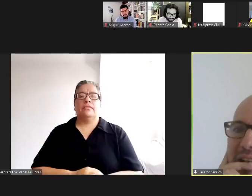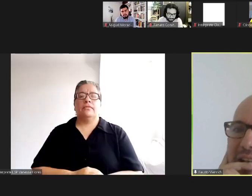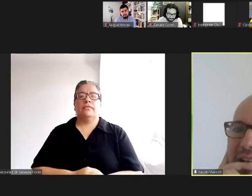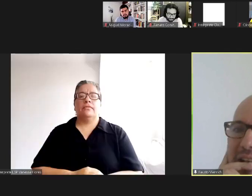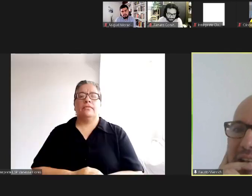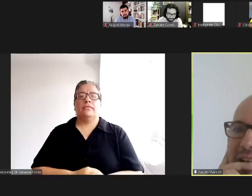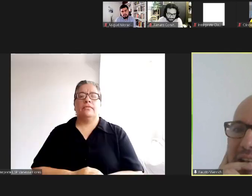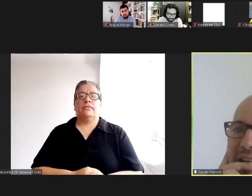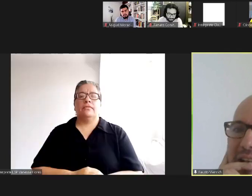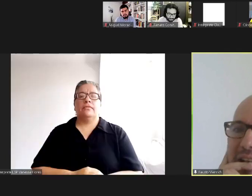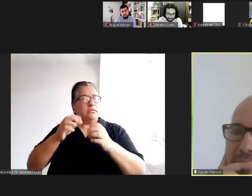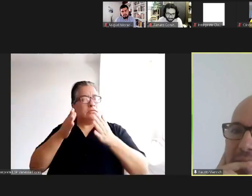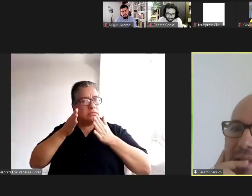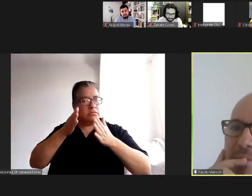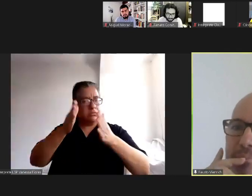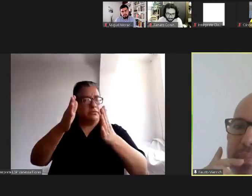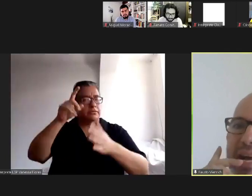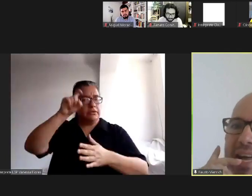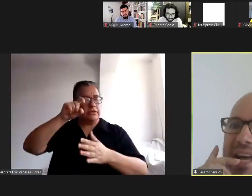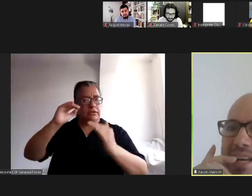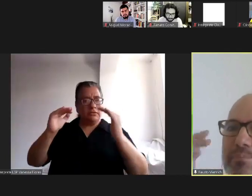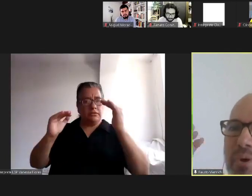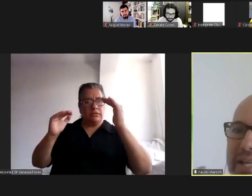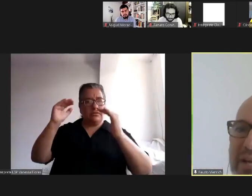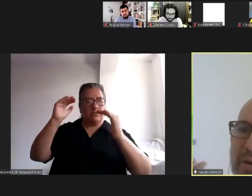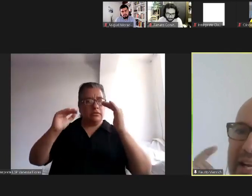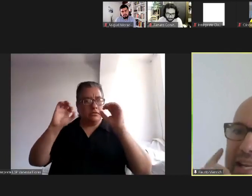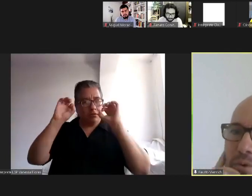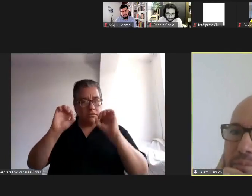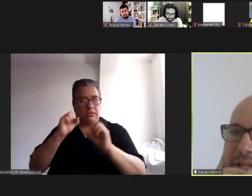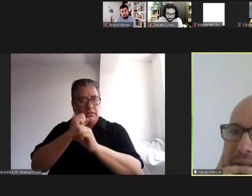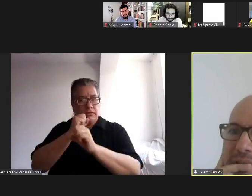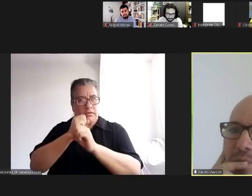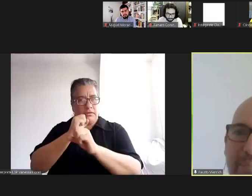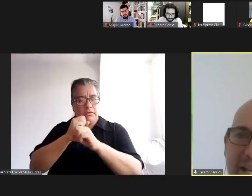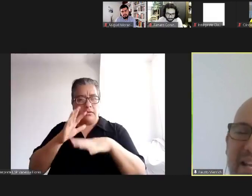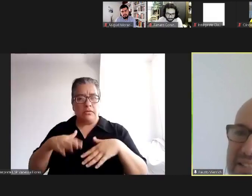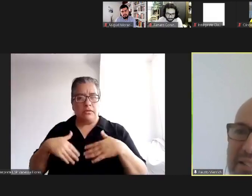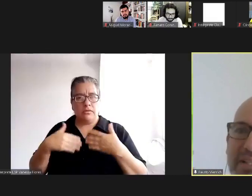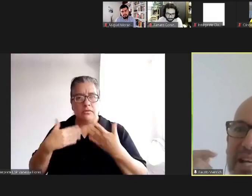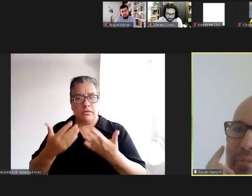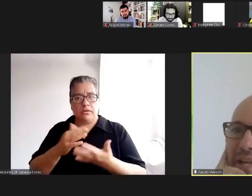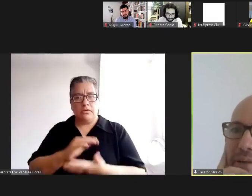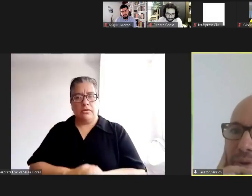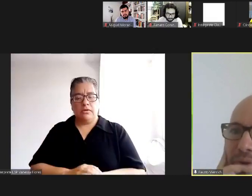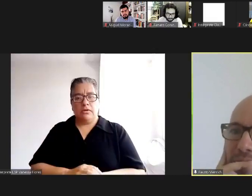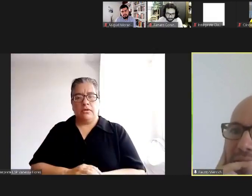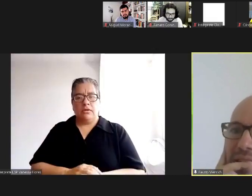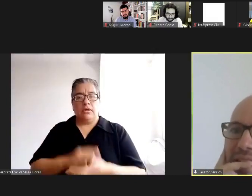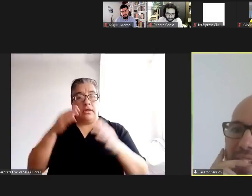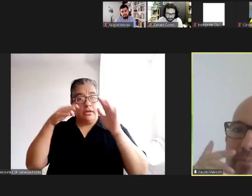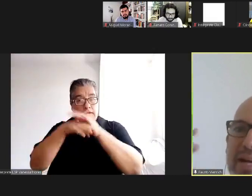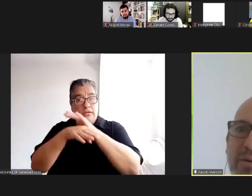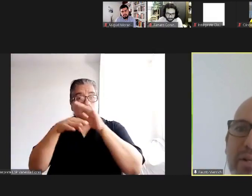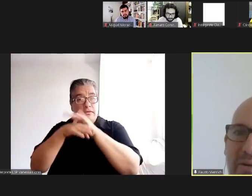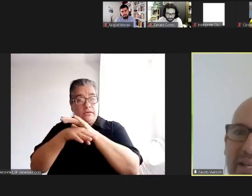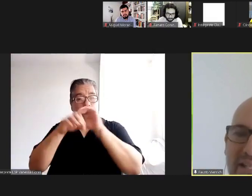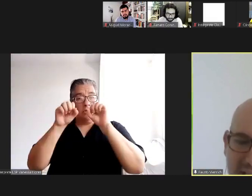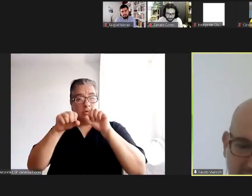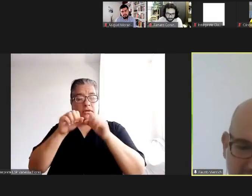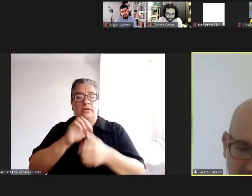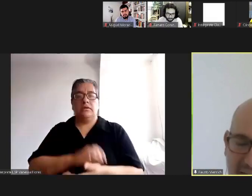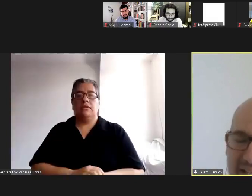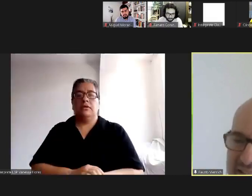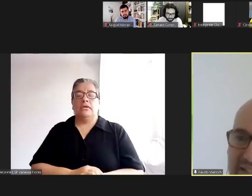lograr los equilibrios necesarios para poder lograr el cumplimiento, la plena accesibilidad, por ejemplo, en el marco de lo que